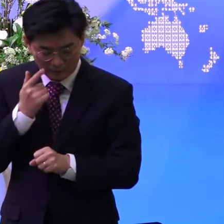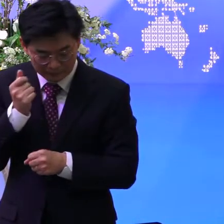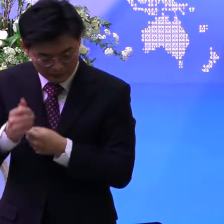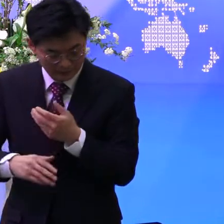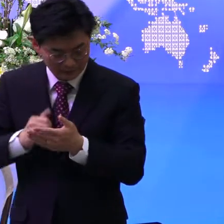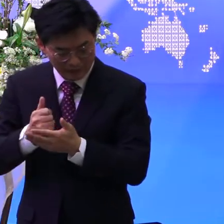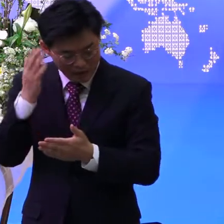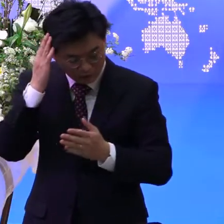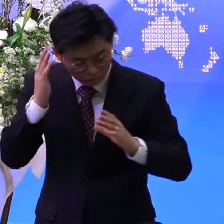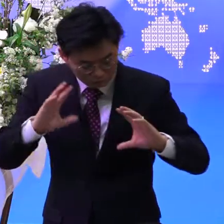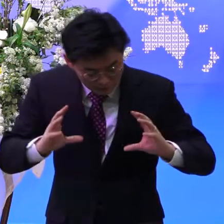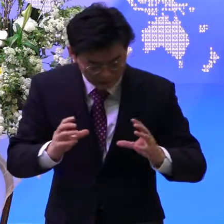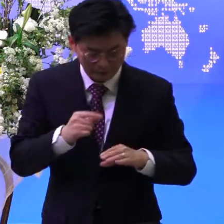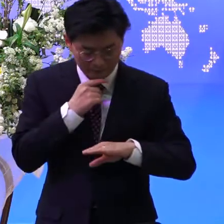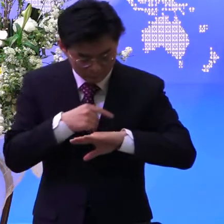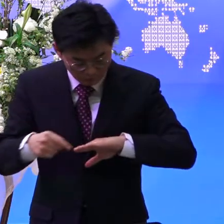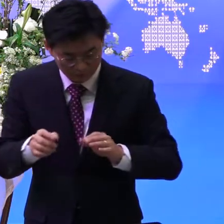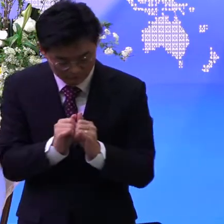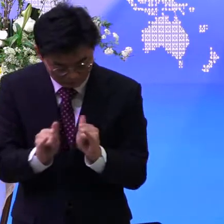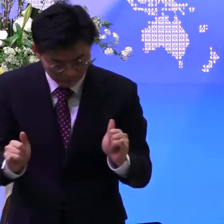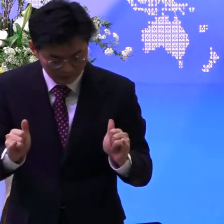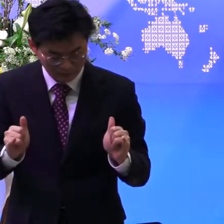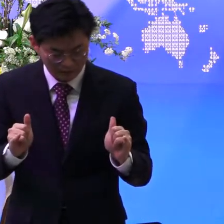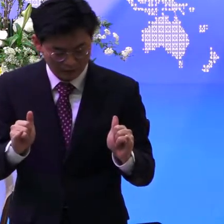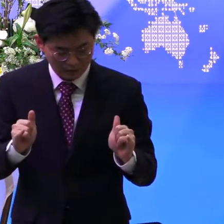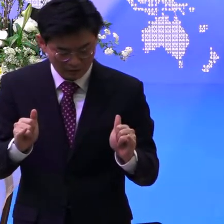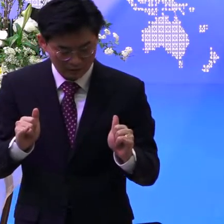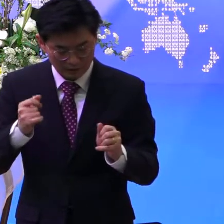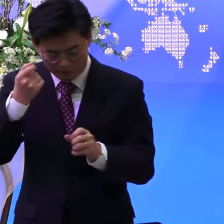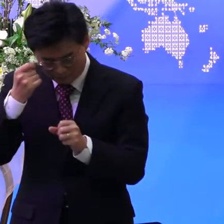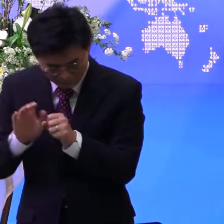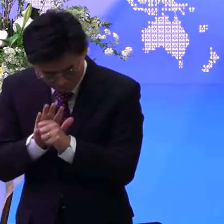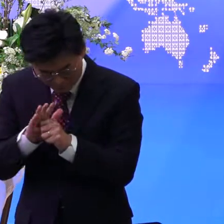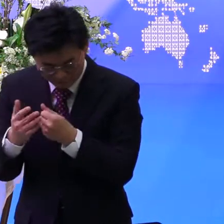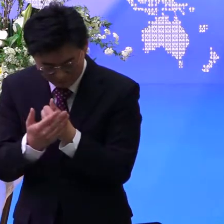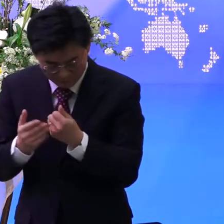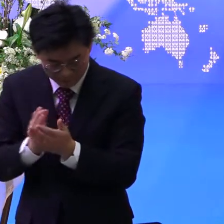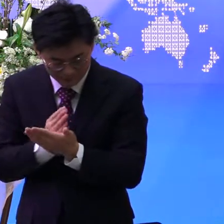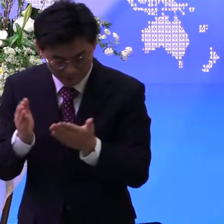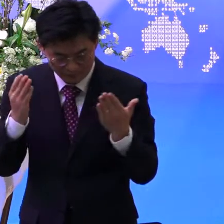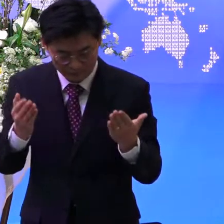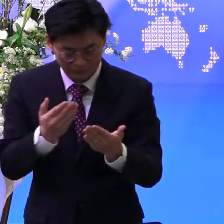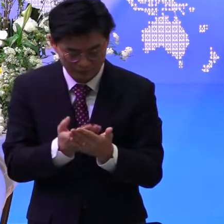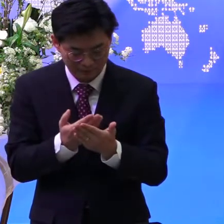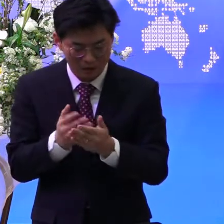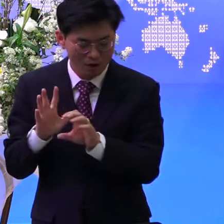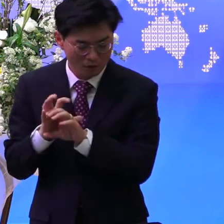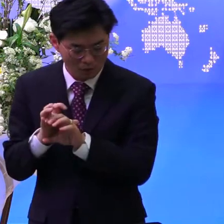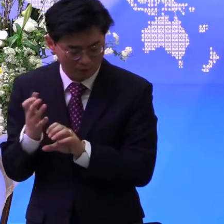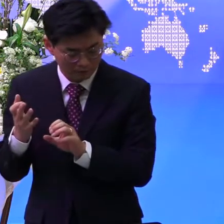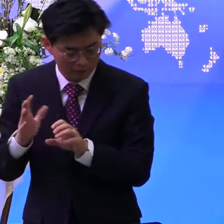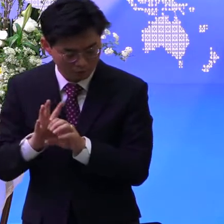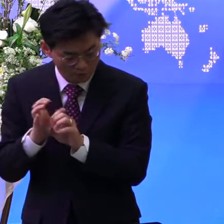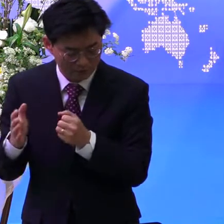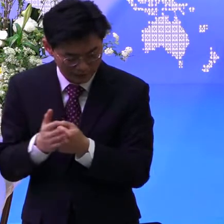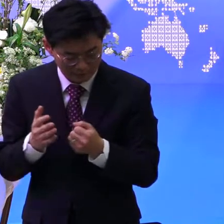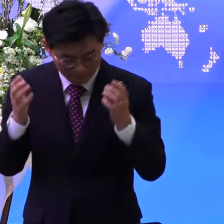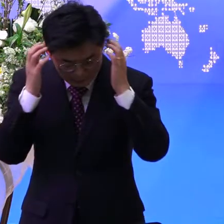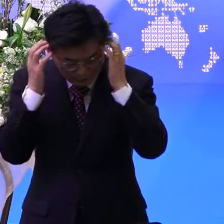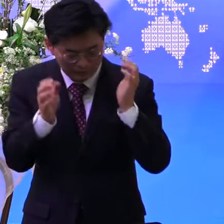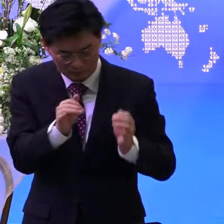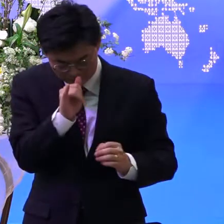백성의 어려움을 돌아보시고 하나님의 자비와 긍휼을 허락하옵소서. 원하지 않는 코로나19 전염병 등으로